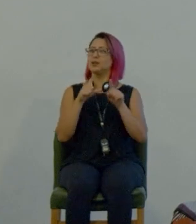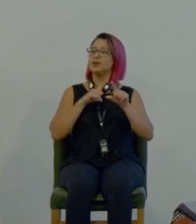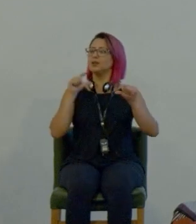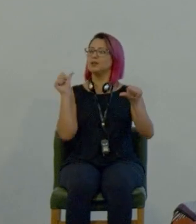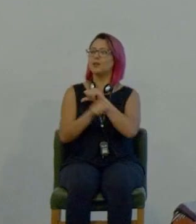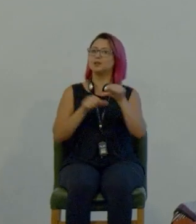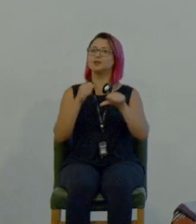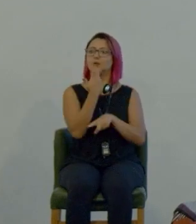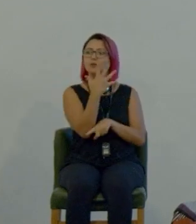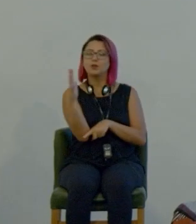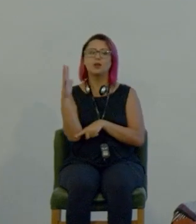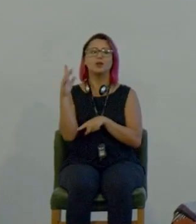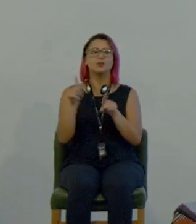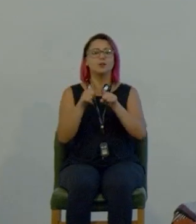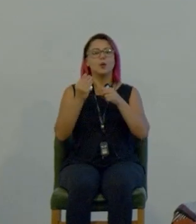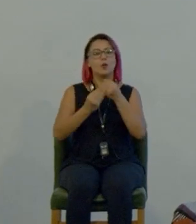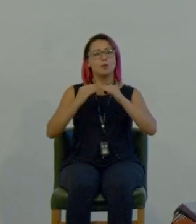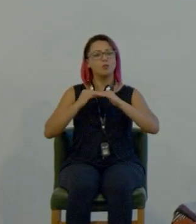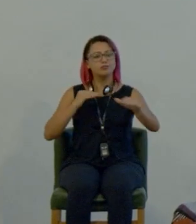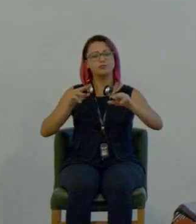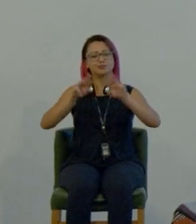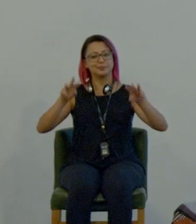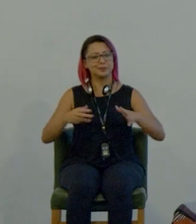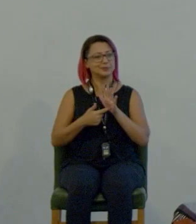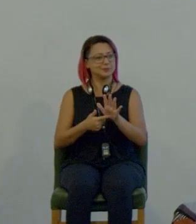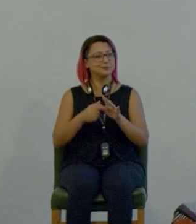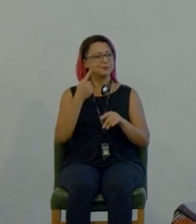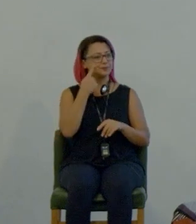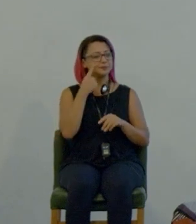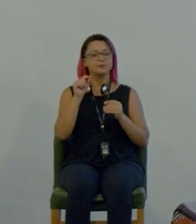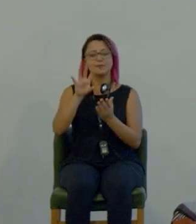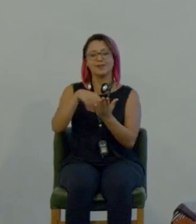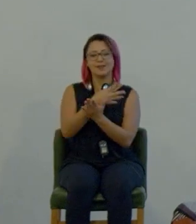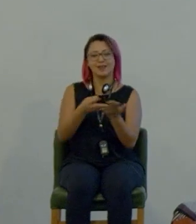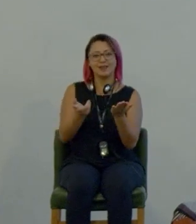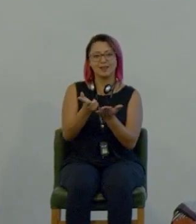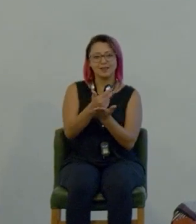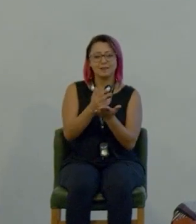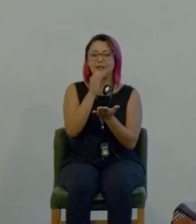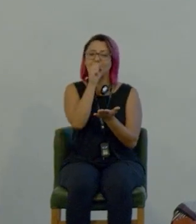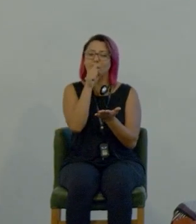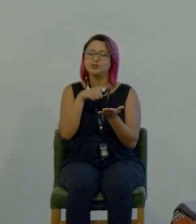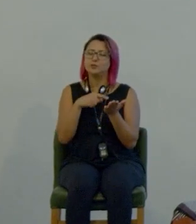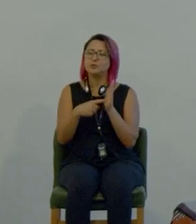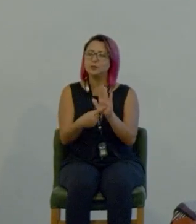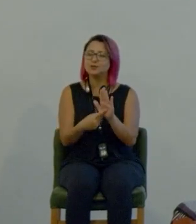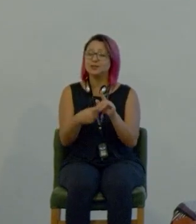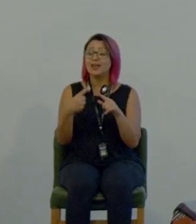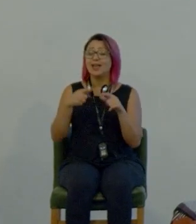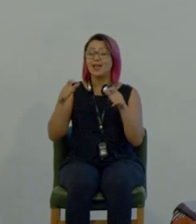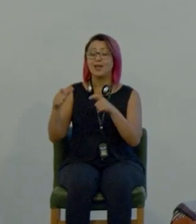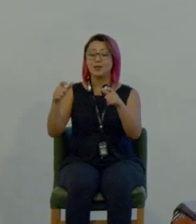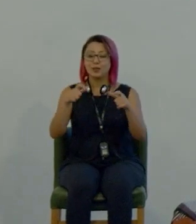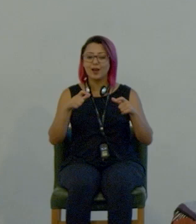da natureza e de criação de paisagens. E o que marca essa carta aqui, esse mapa e esses pontos em laranja? São locais onde ocorre